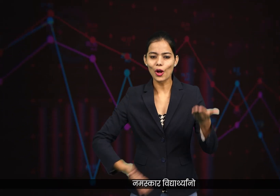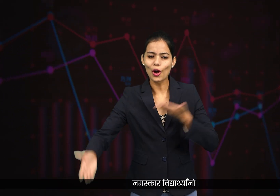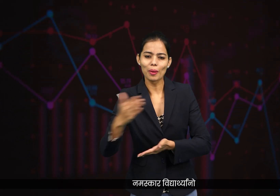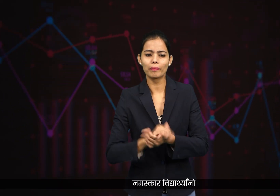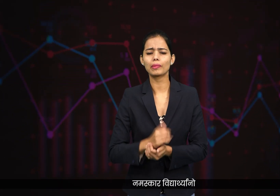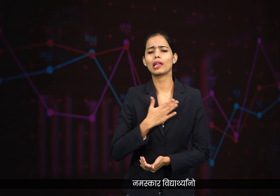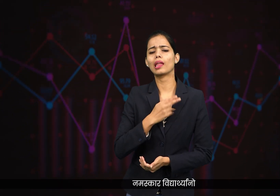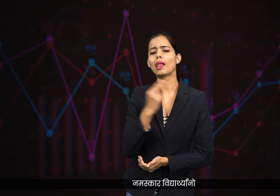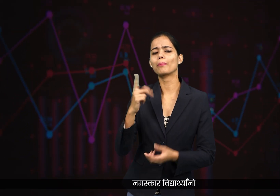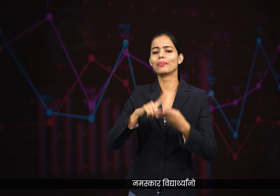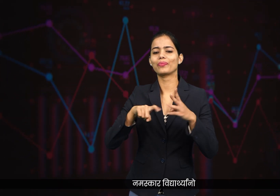नमस्कार विद्यार्थ्यांनो,